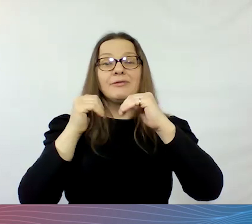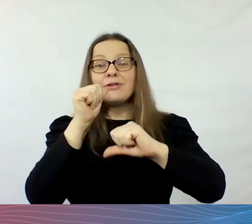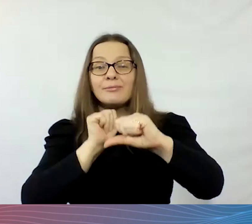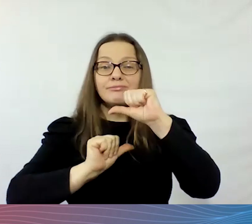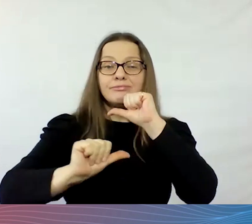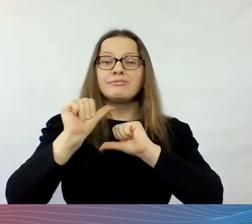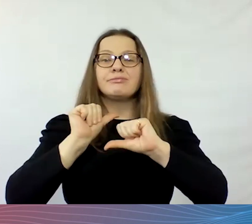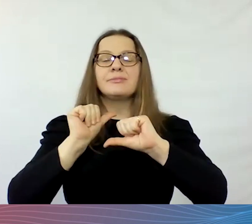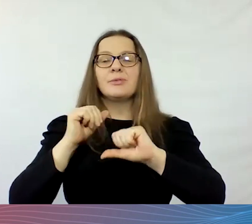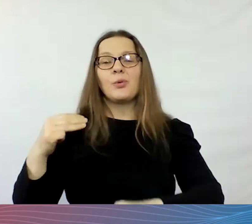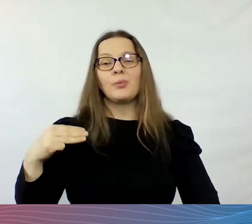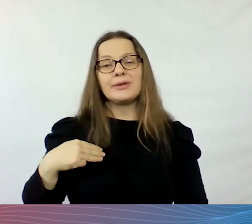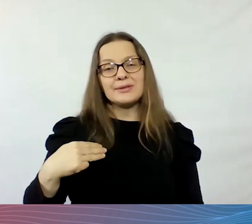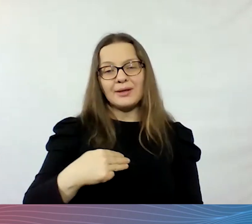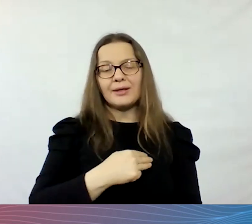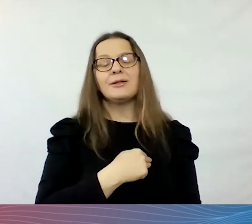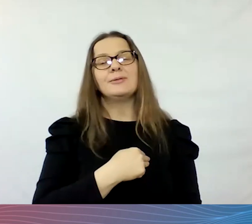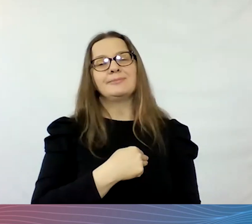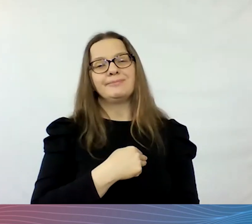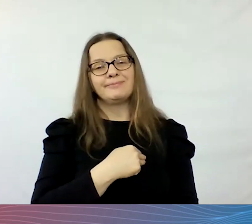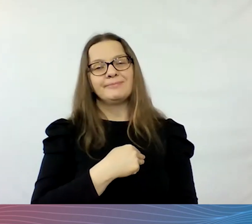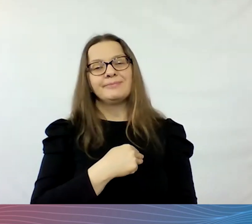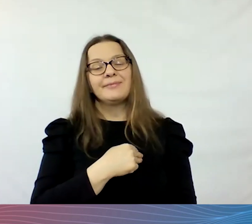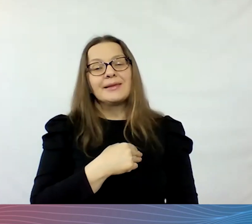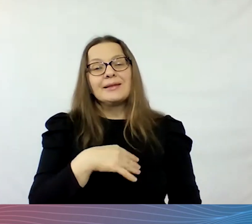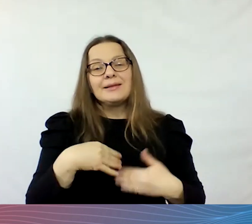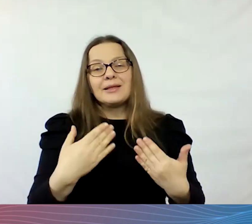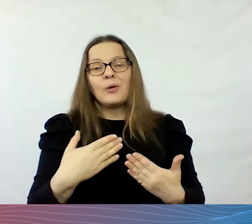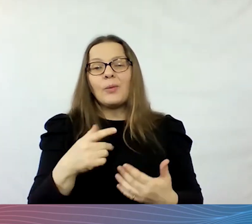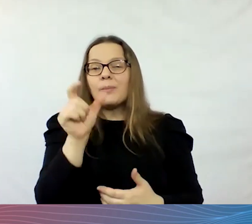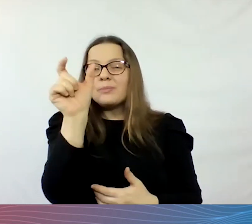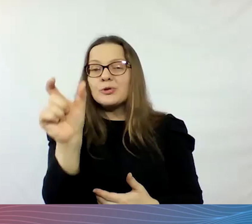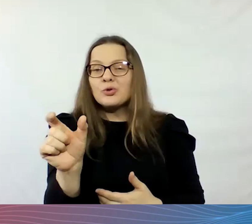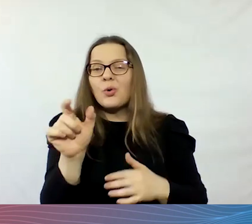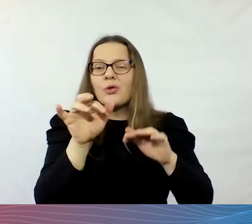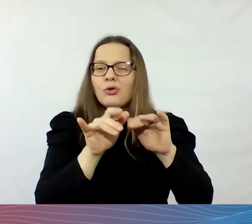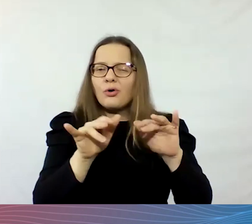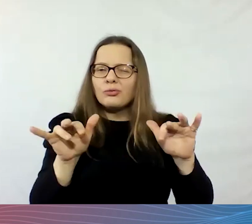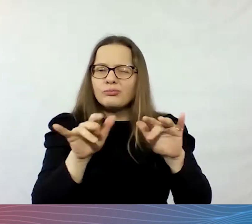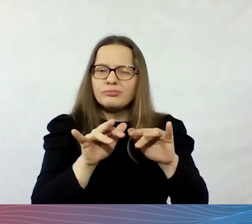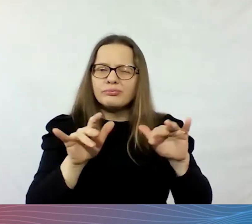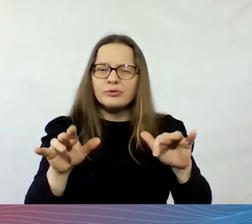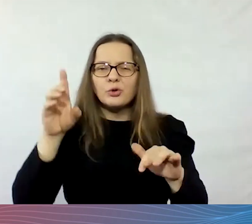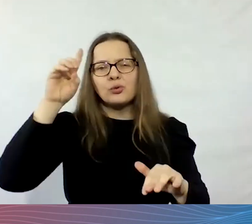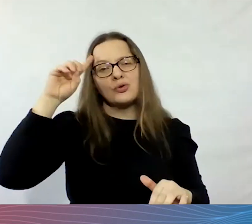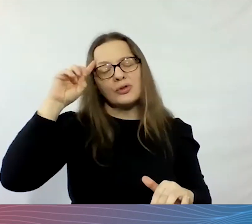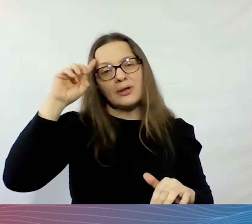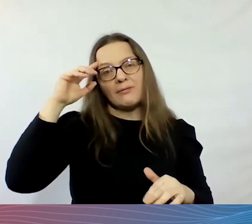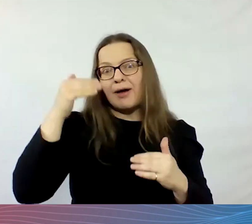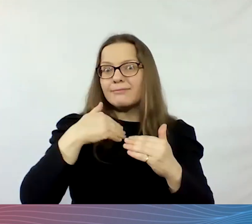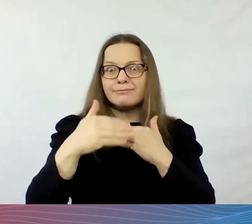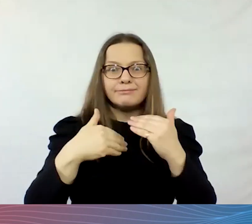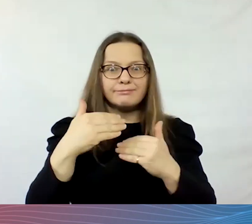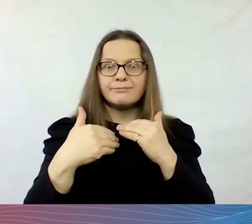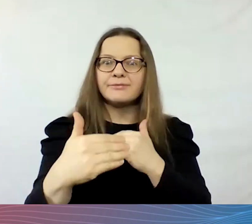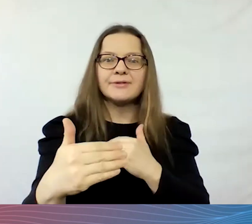uma música harmoniosamente, porque ele tem um Senhor que comanda ele. Então, irmãos, vocês perceberam que